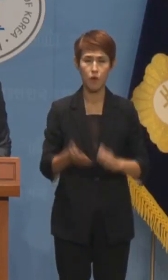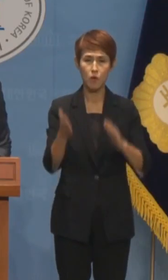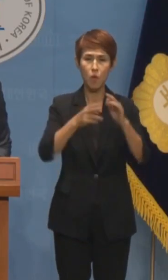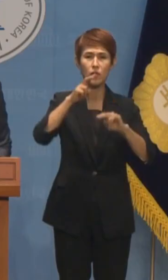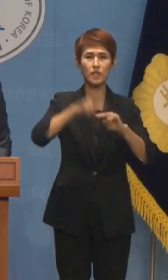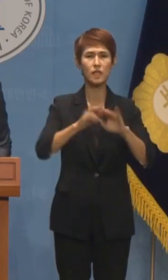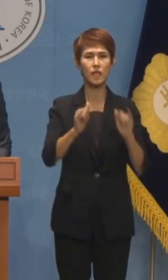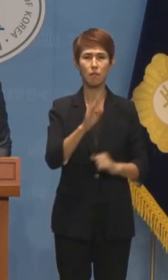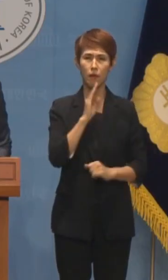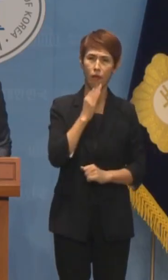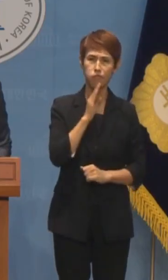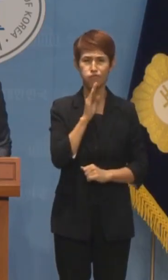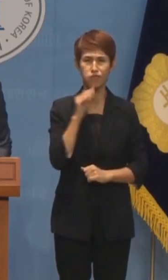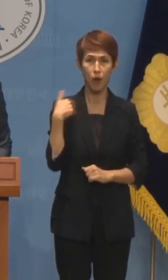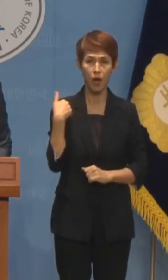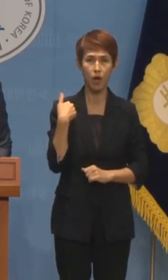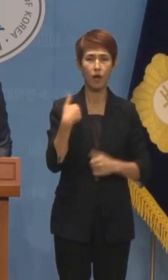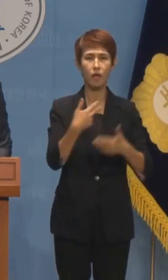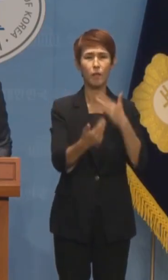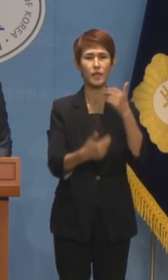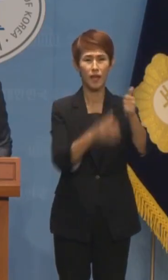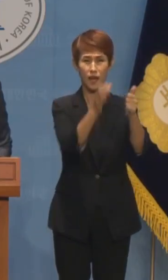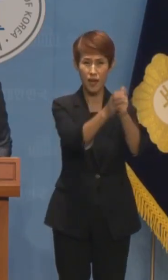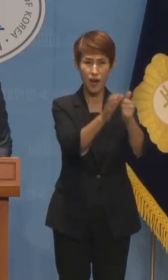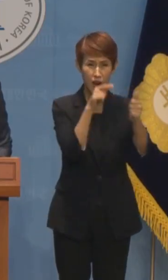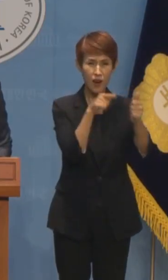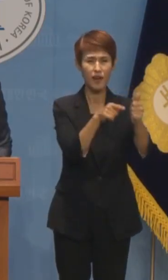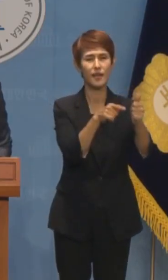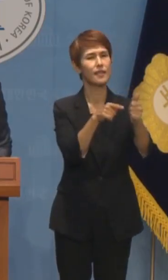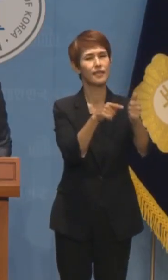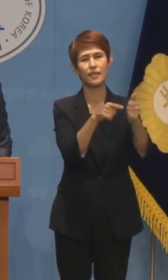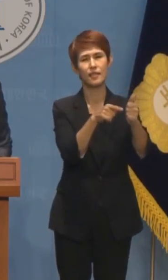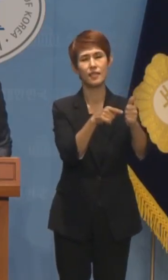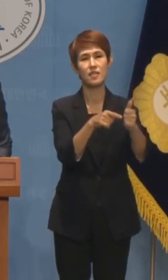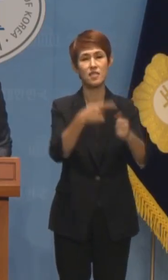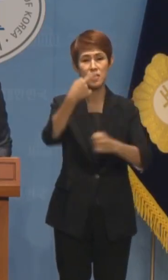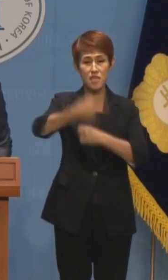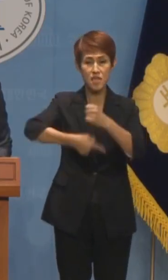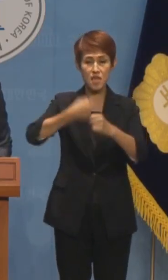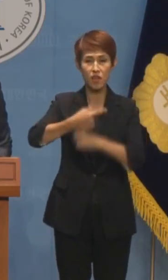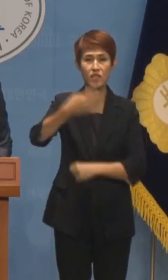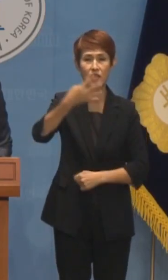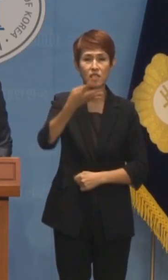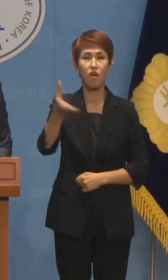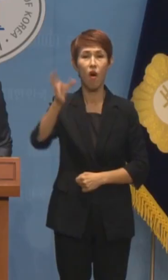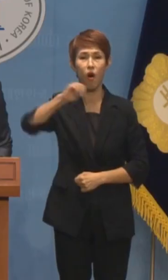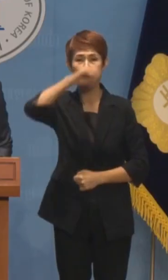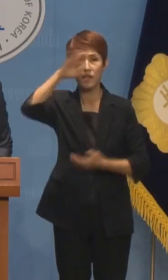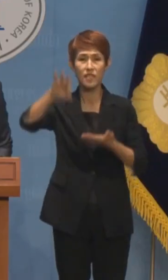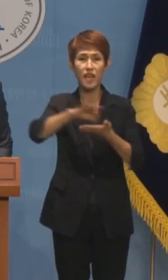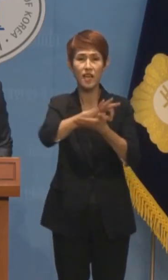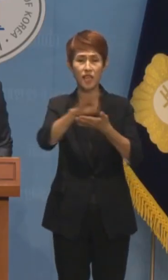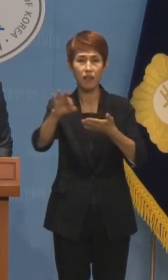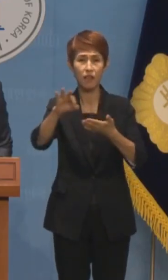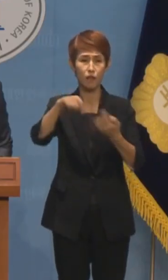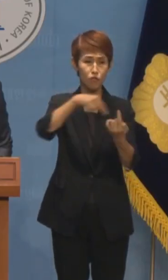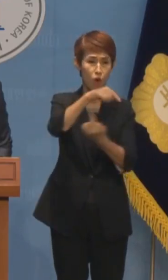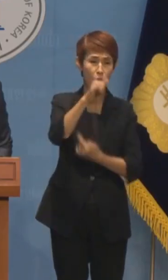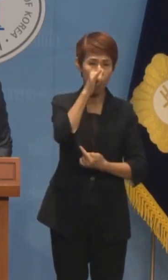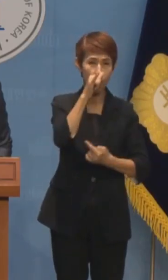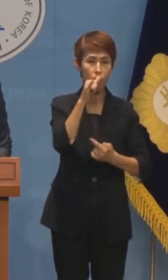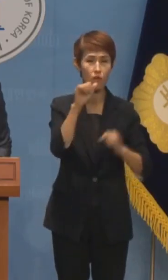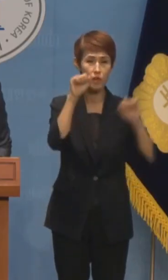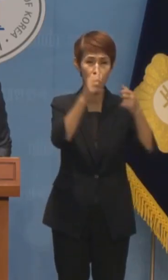공직자인 줄도 모르고 회장직을 수행한 것만으로도 연간 4천억 원에 달하는 예산을 운영하는